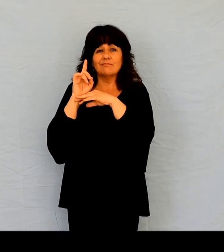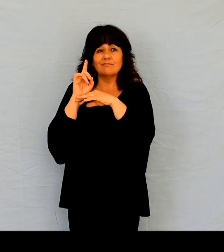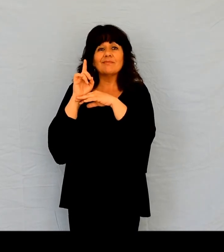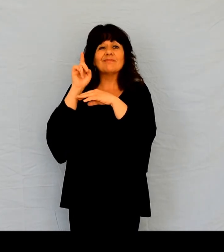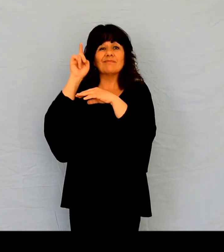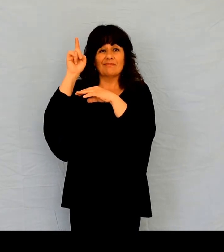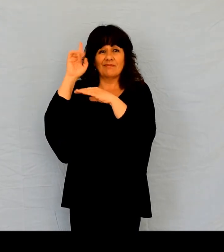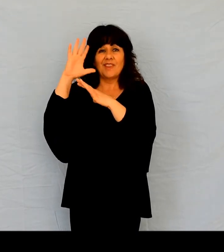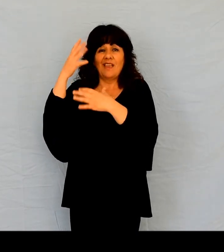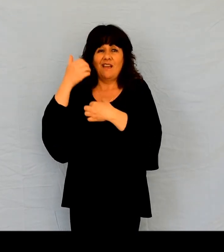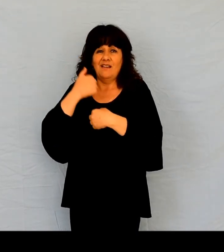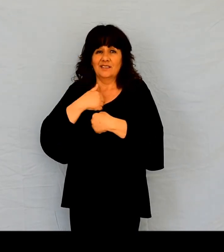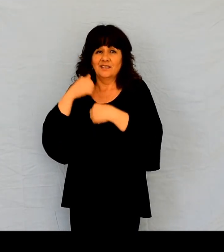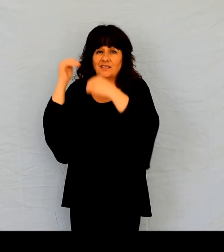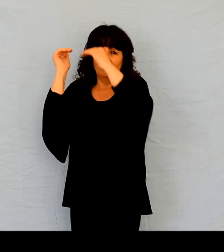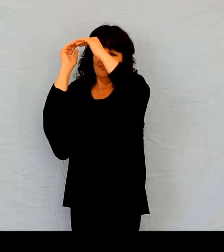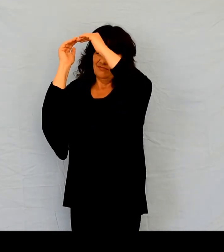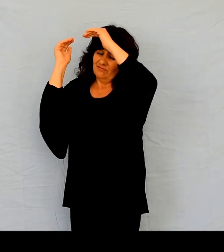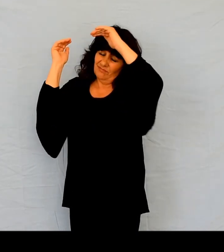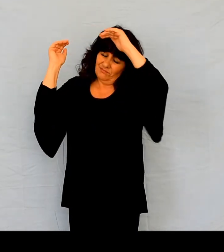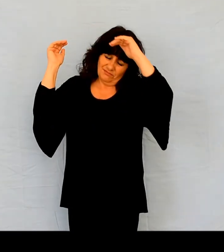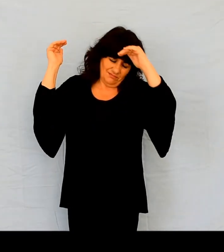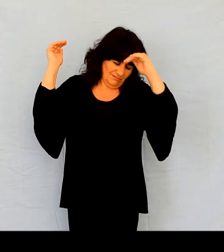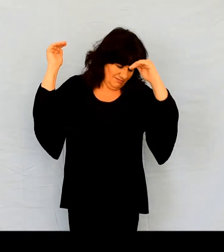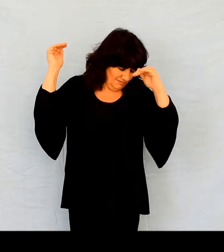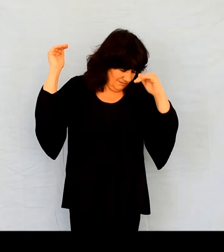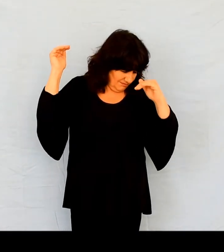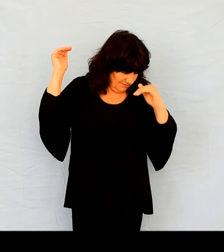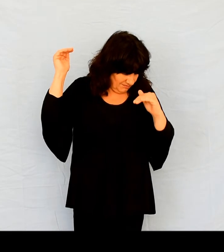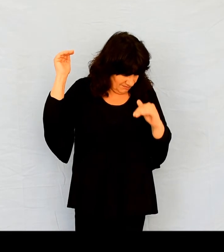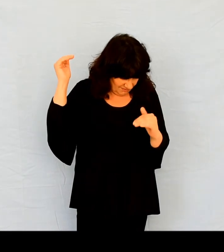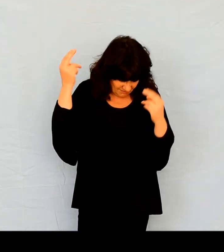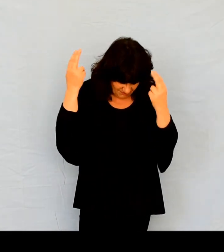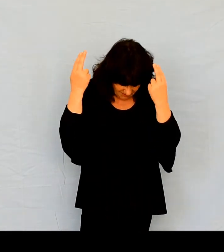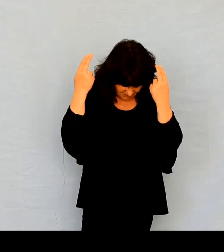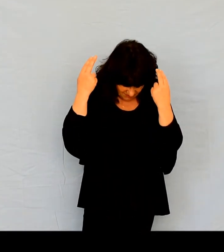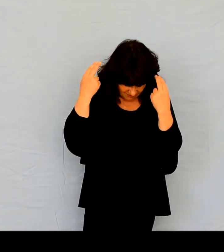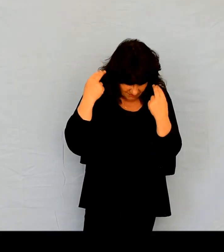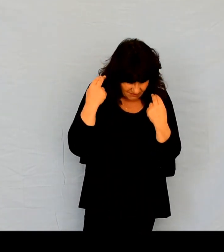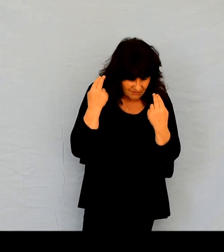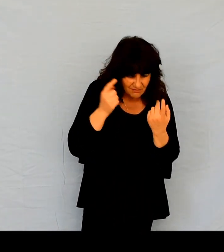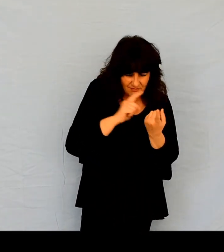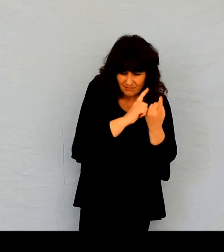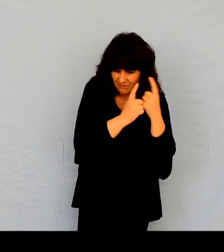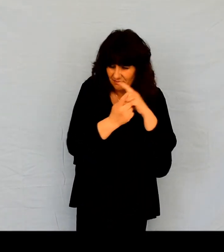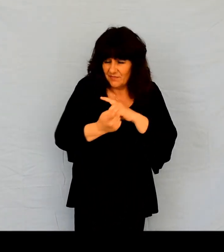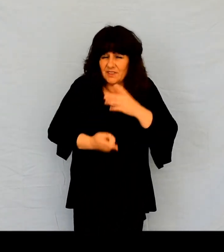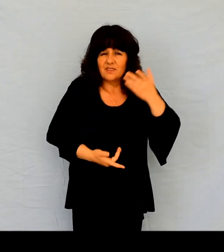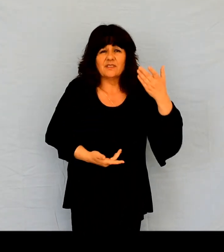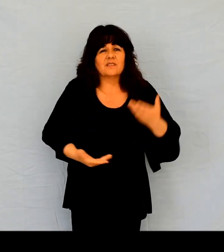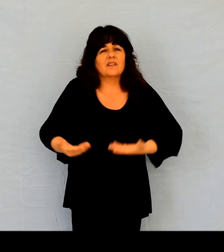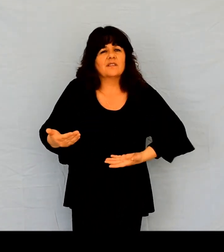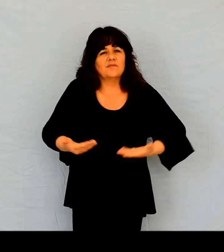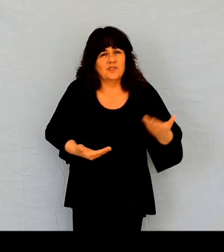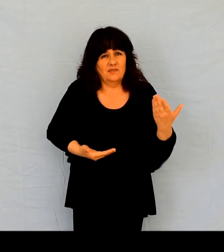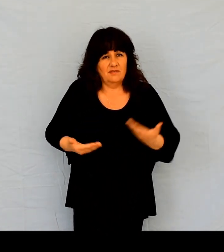Mais il s'est anéanti, prenant la condition de serviteur, devenant semblable aux